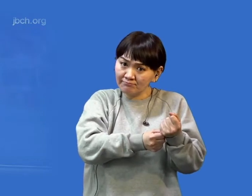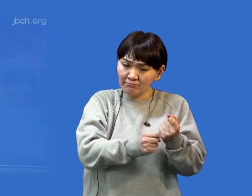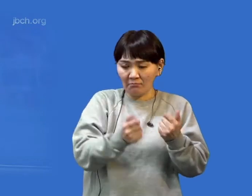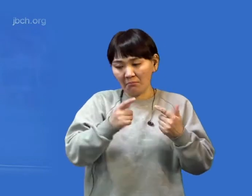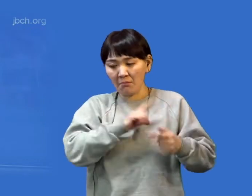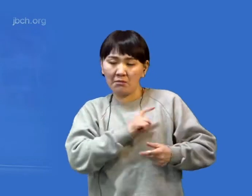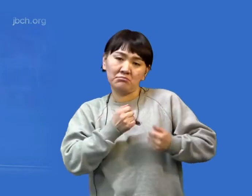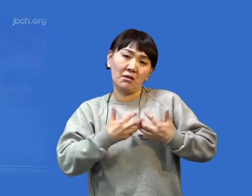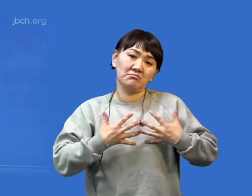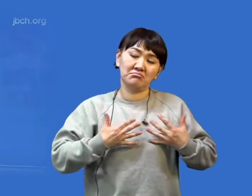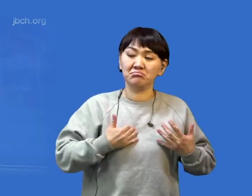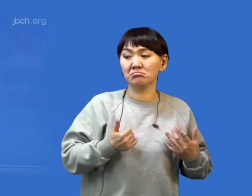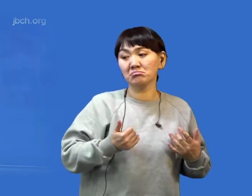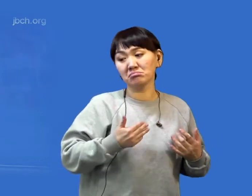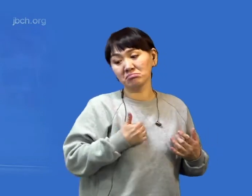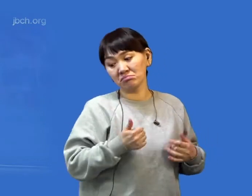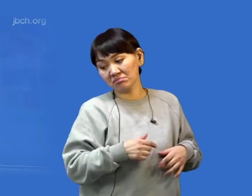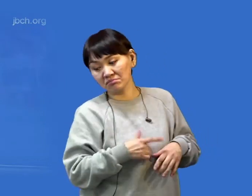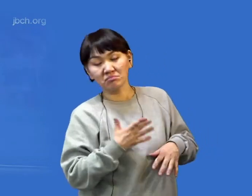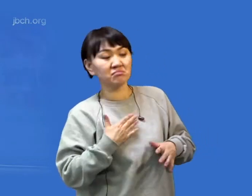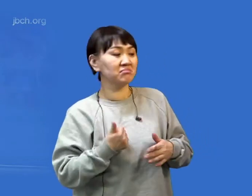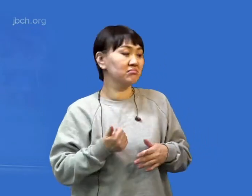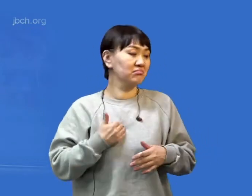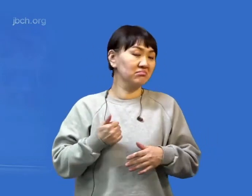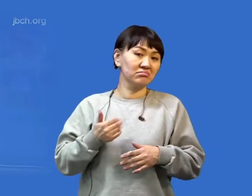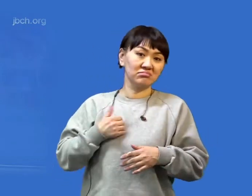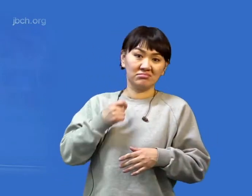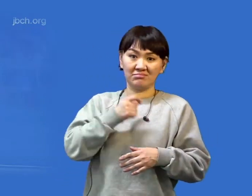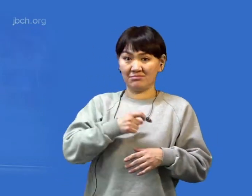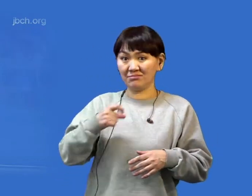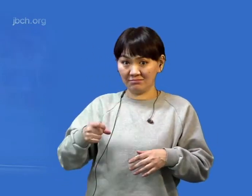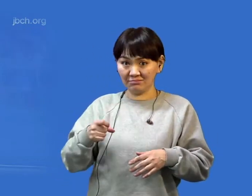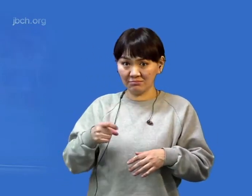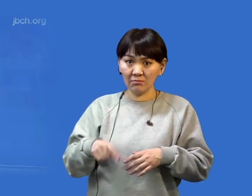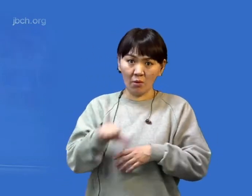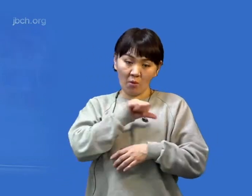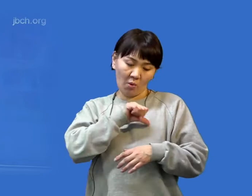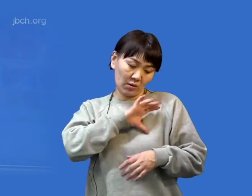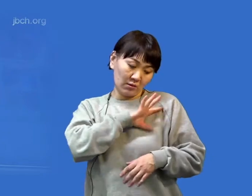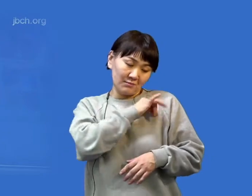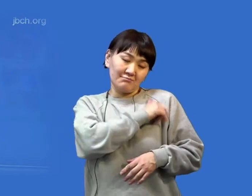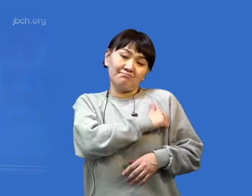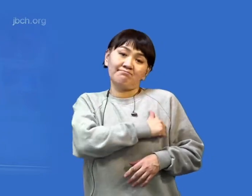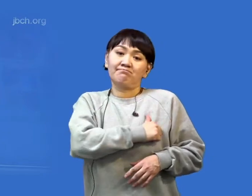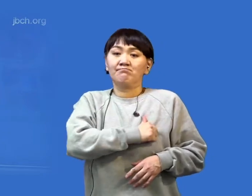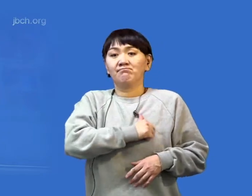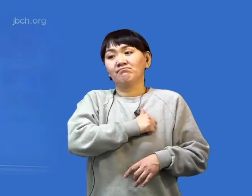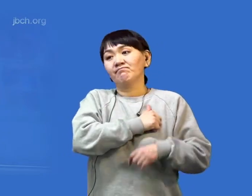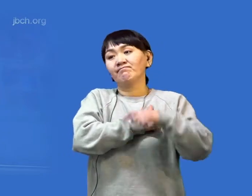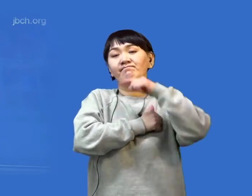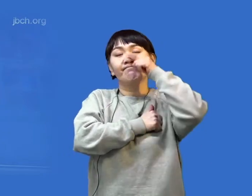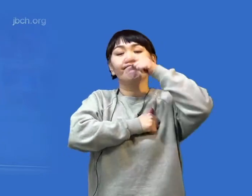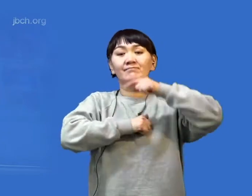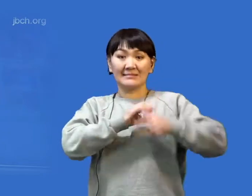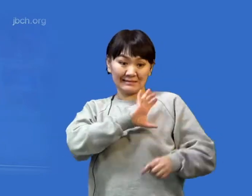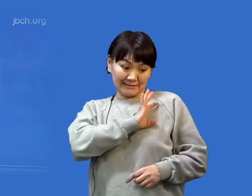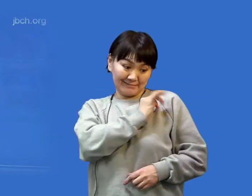илбэг дэлбгээр сайрахаж байна. Сайрахдаг хүмүүс. Өөрийнхөө сэтгэл ханамжинд дунд унбчихсан хүн байна.